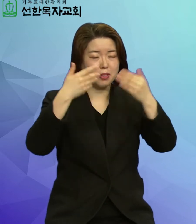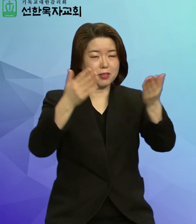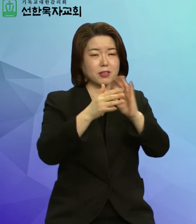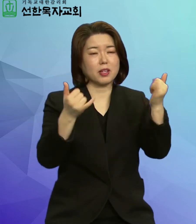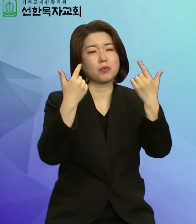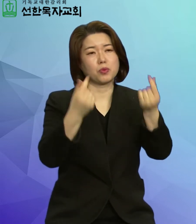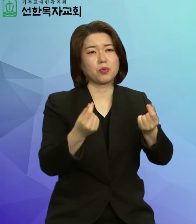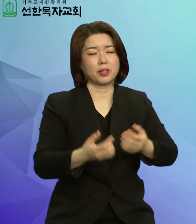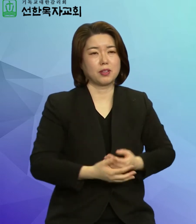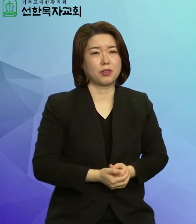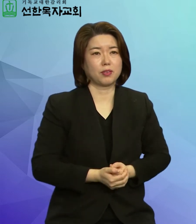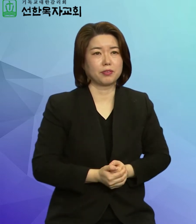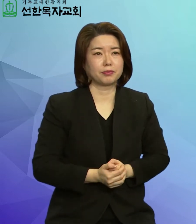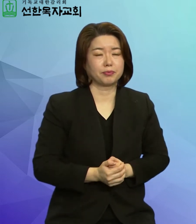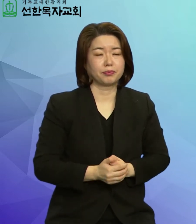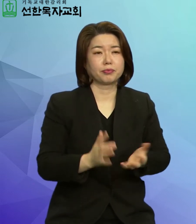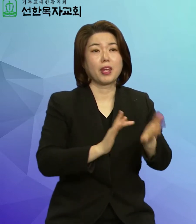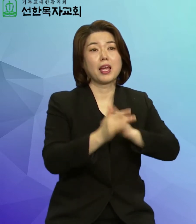분들도 마찬가지입니다.